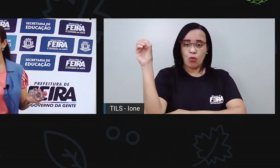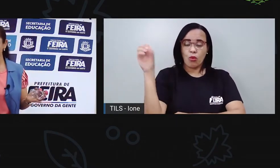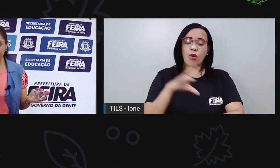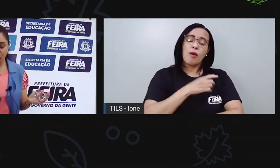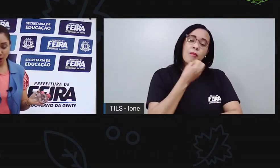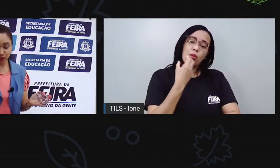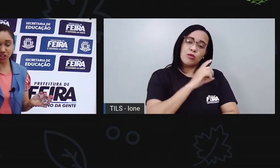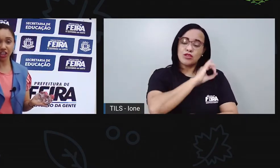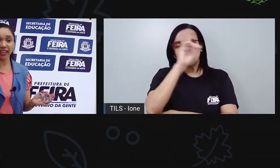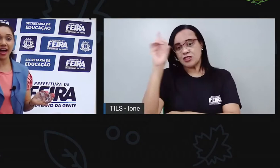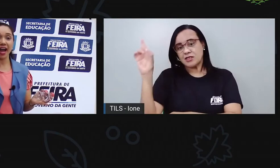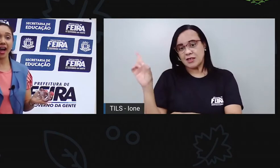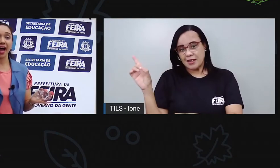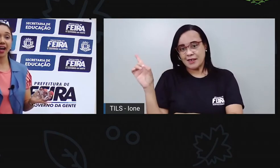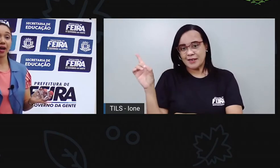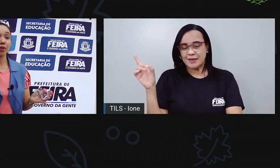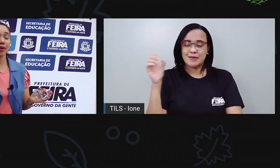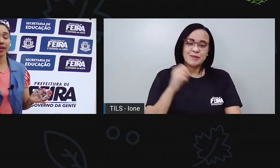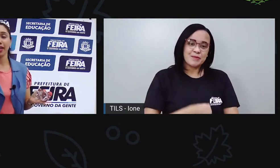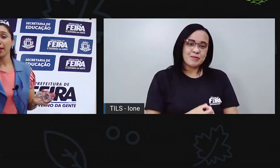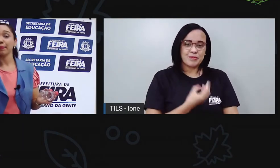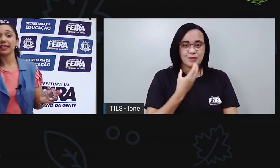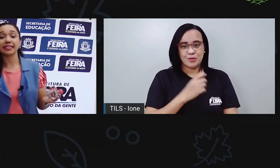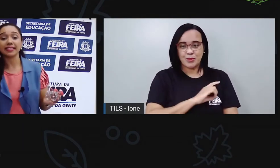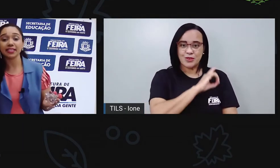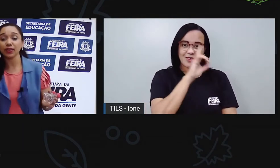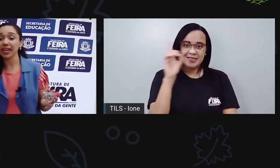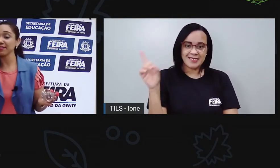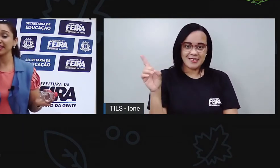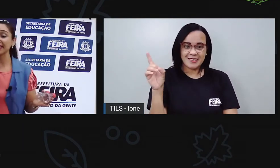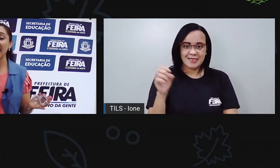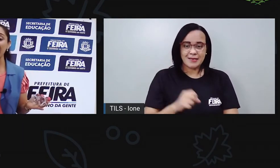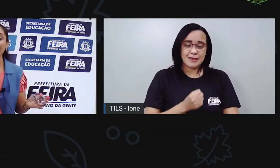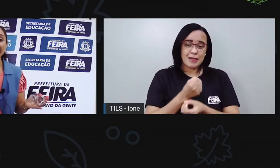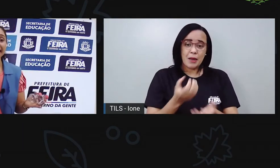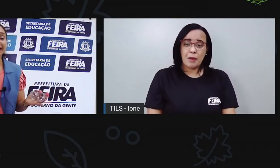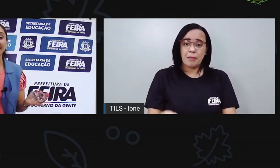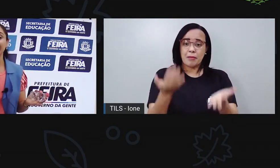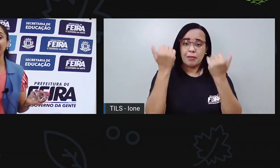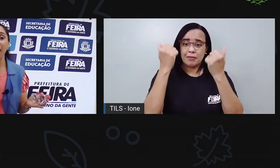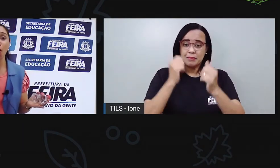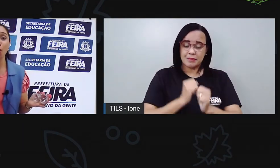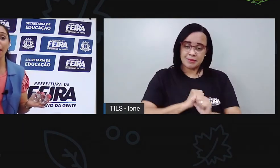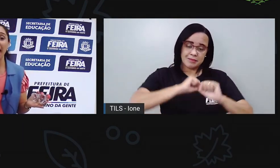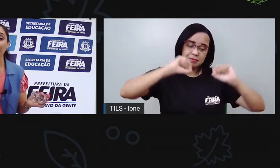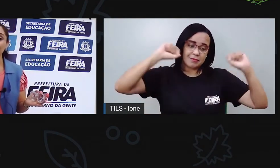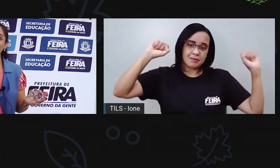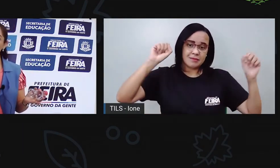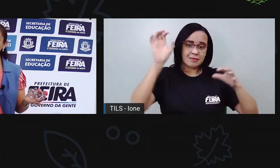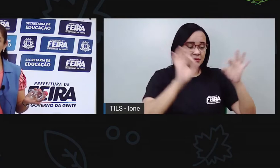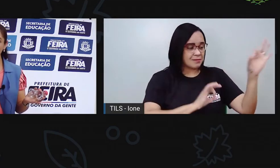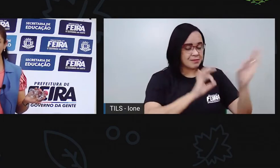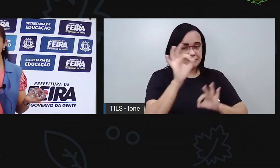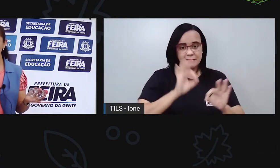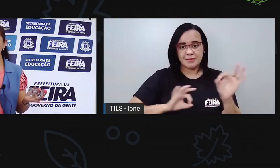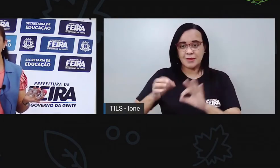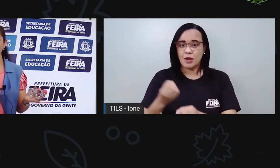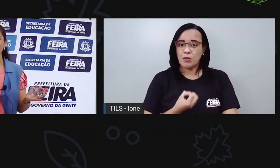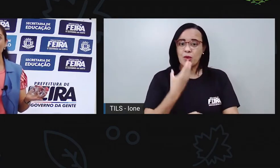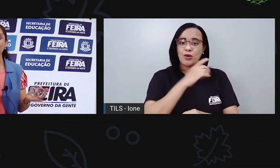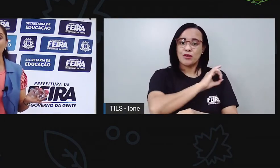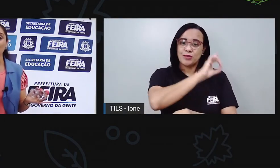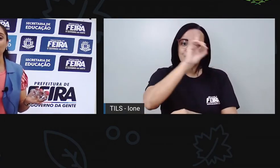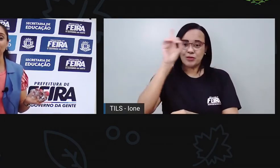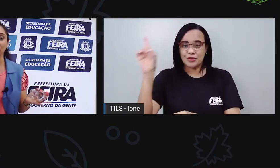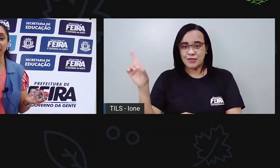dia, bom dia." "A mamãe, precisam levantar e se arrumar. Bom